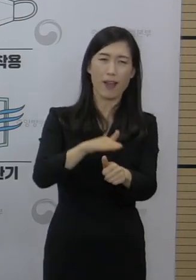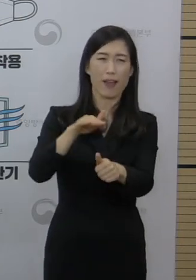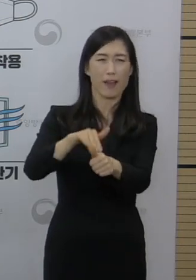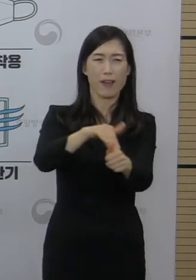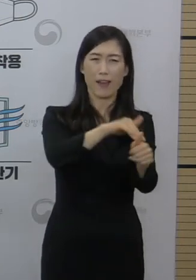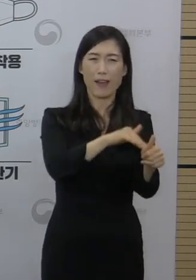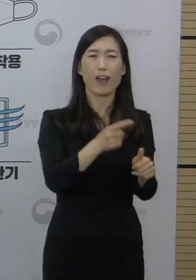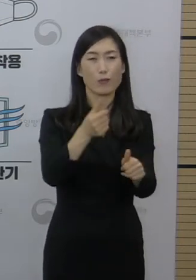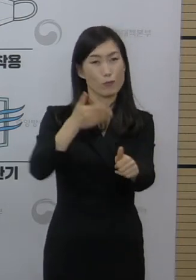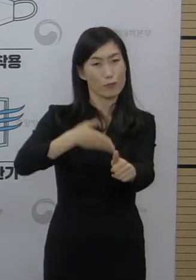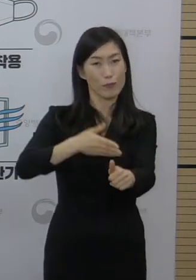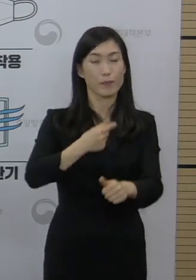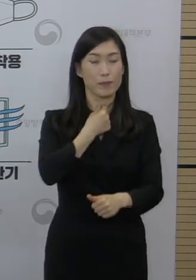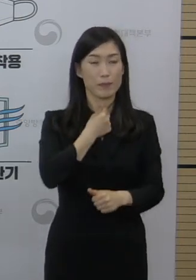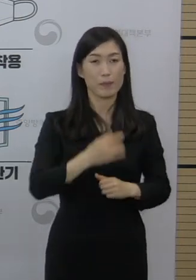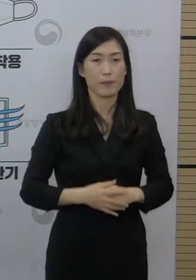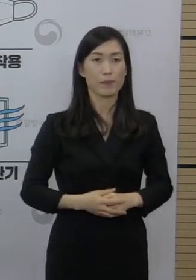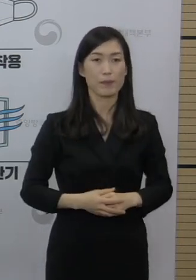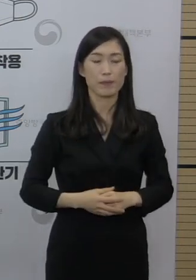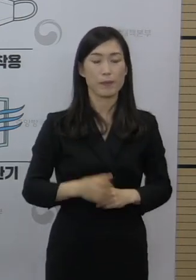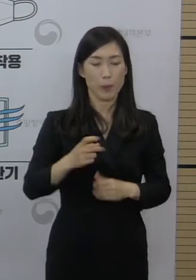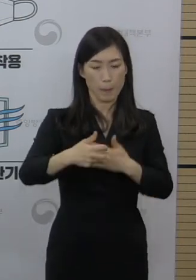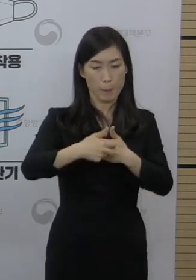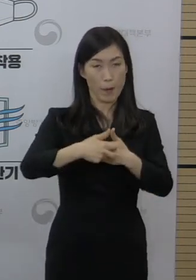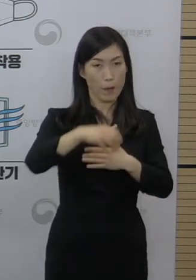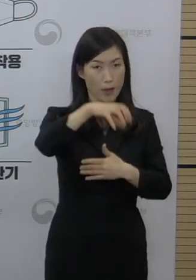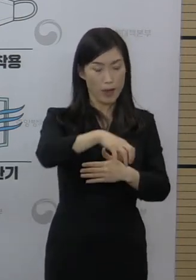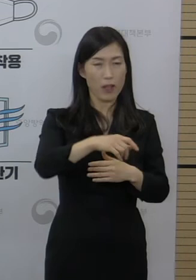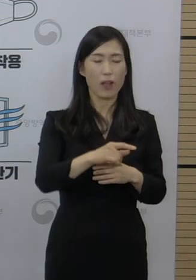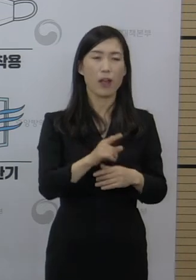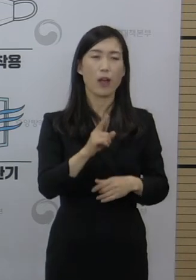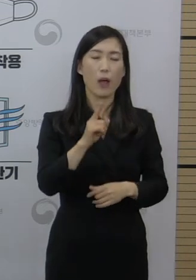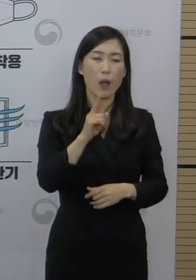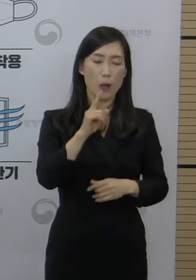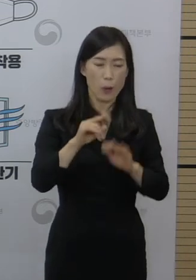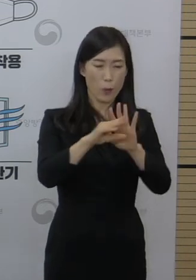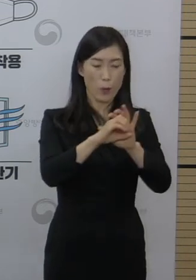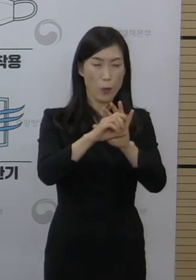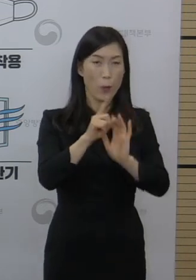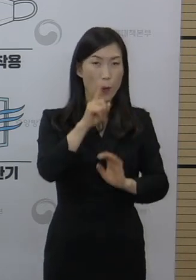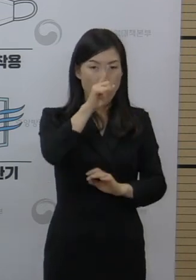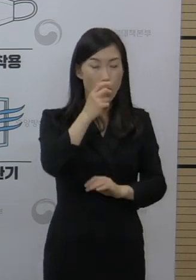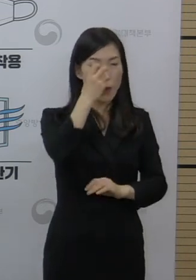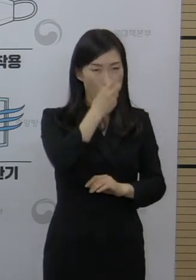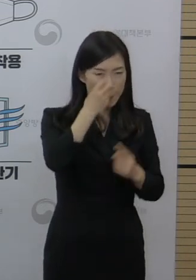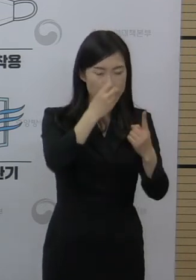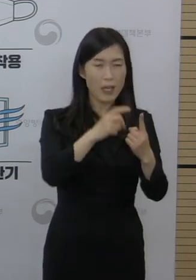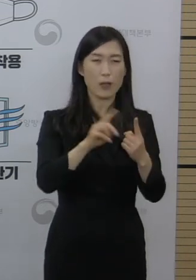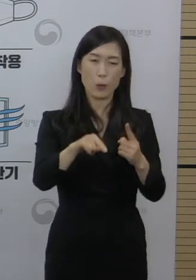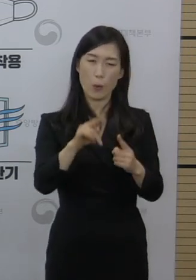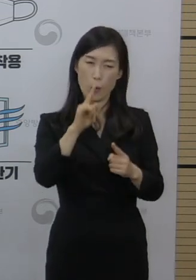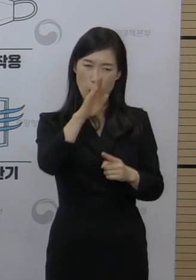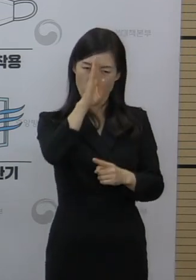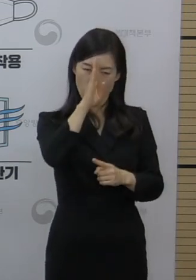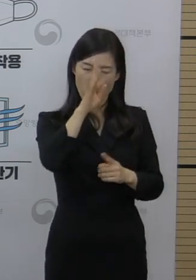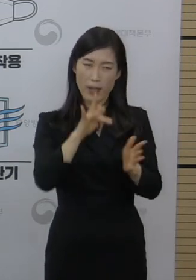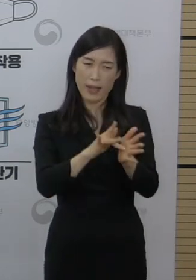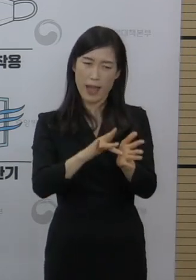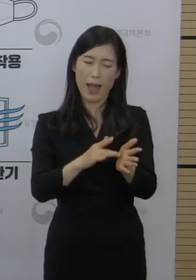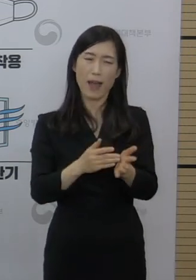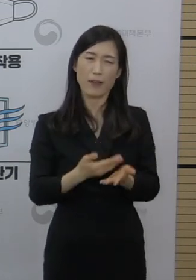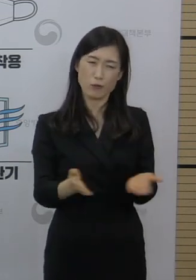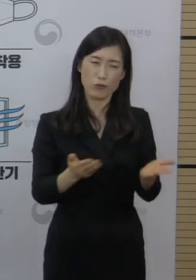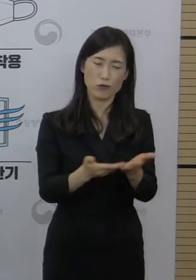드립니다 의료기관에서 는 코로나 1 고강 검사와 함께 환자의 진료와 처방 으로 국민들이